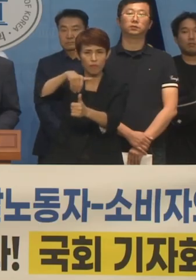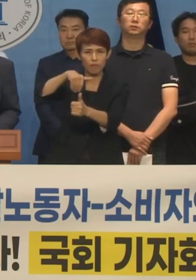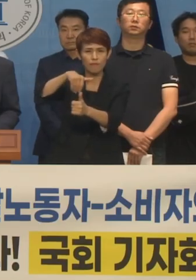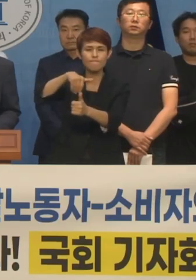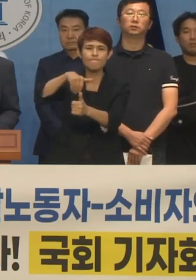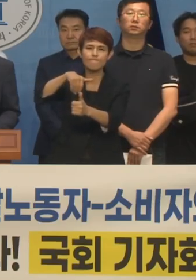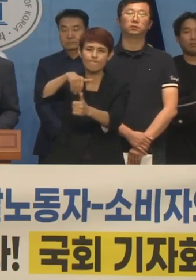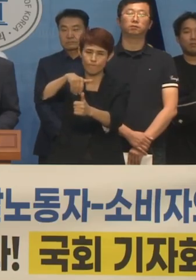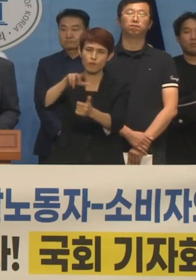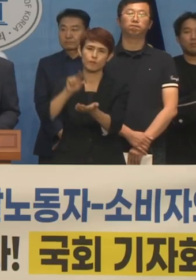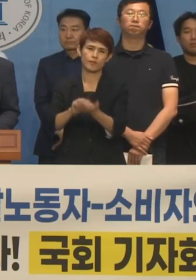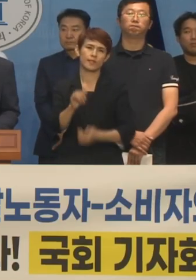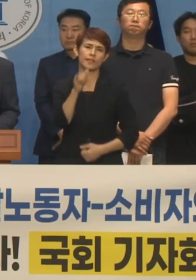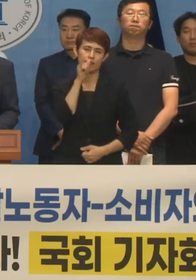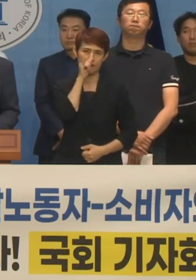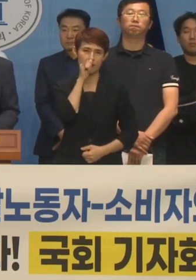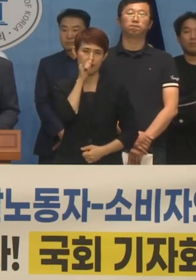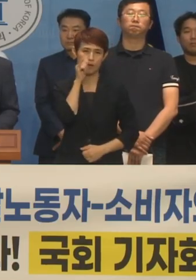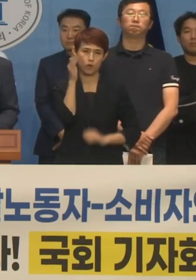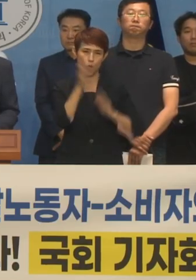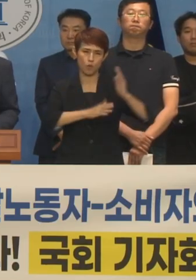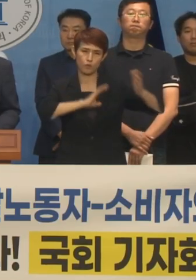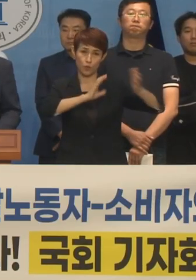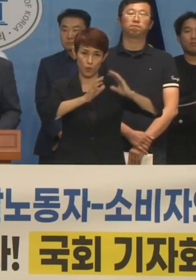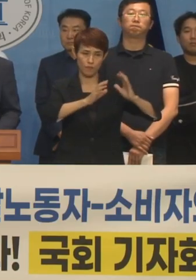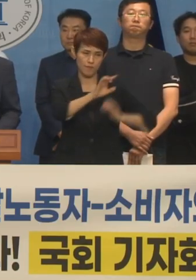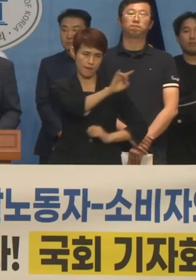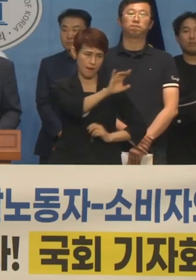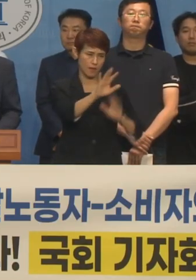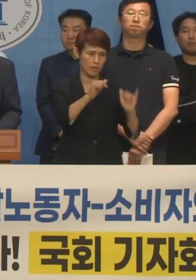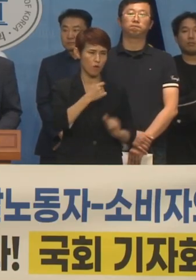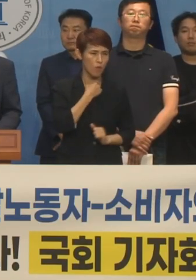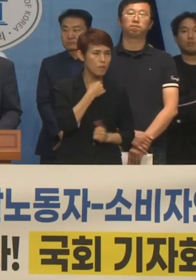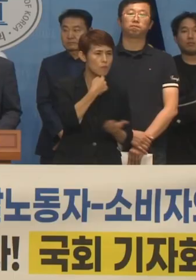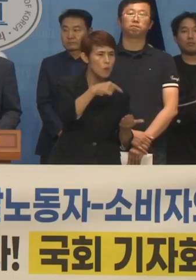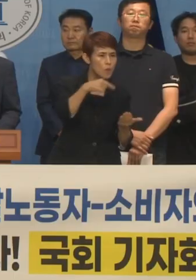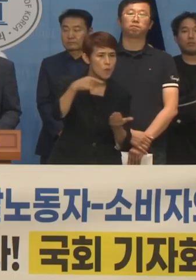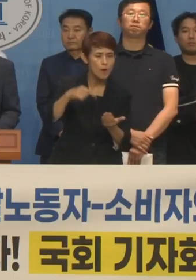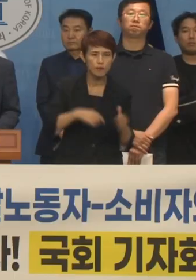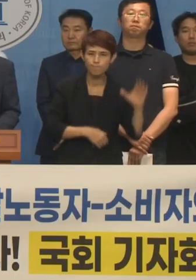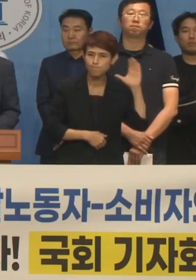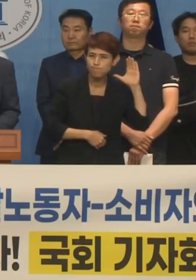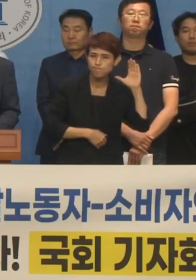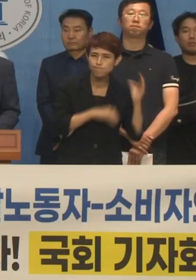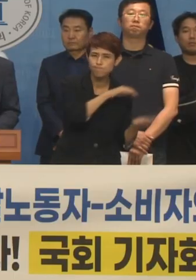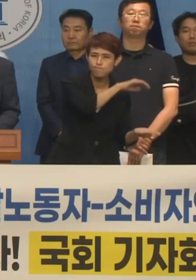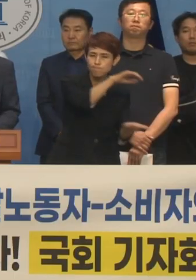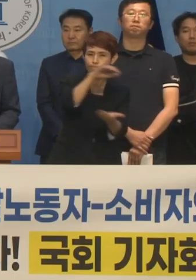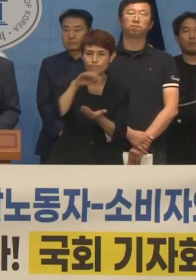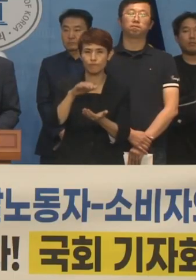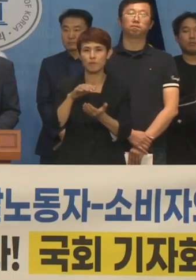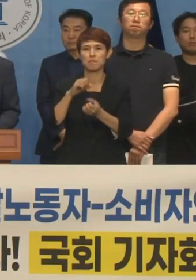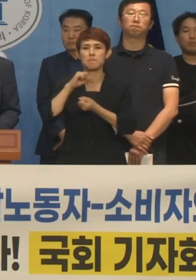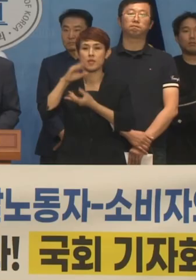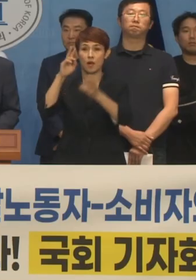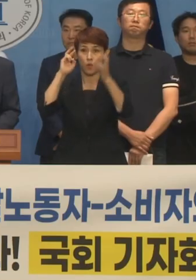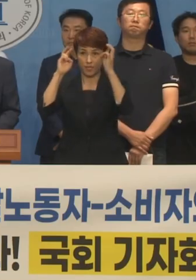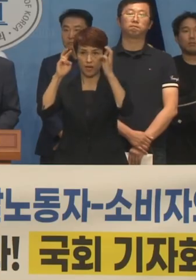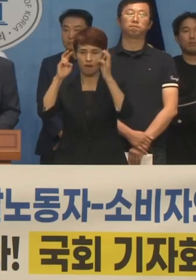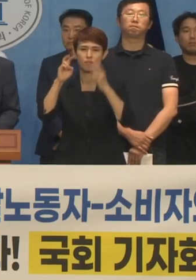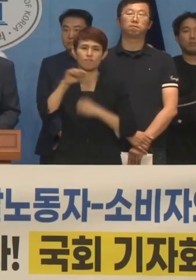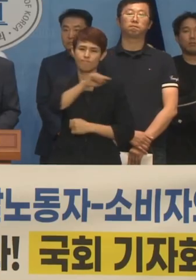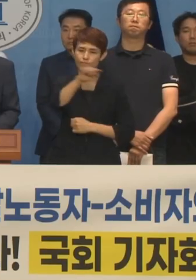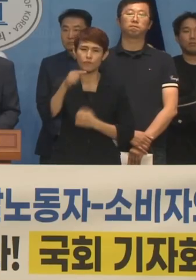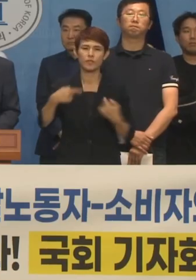행태에 대해 문제의식을 공론화하고 당사자 한 분 한 분의 목소리로 직접 배달 플랫폼을 상대로 상생과